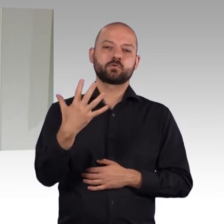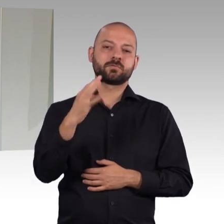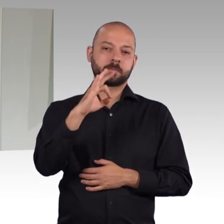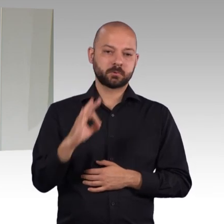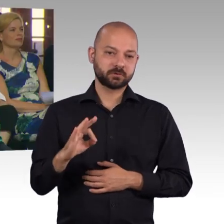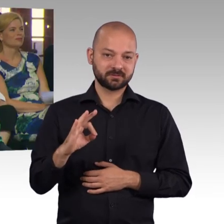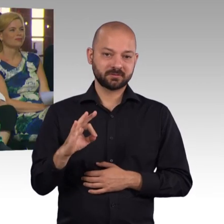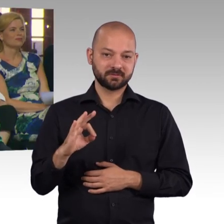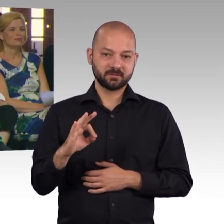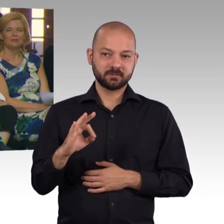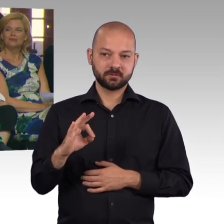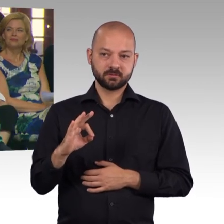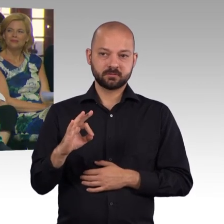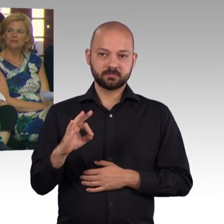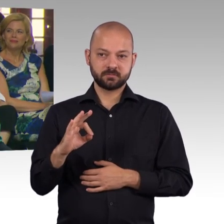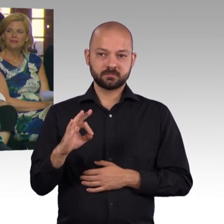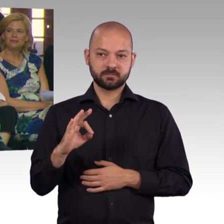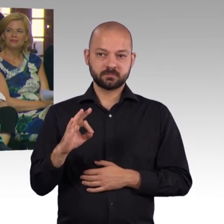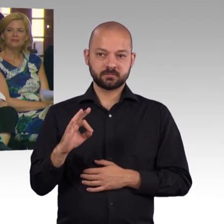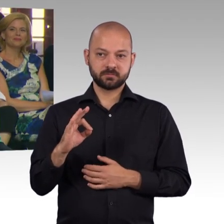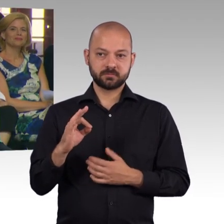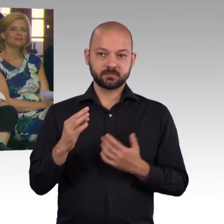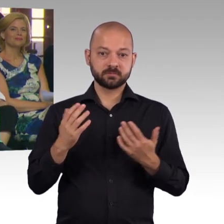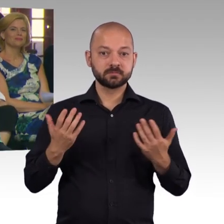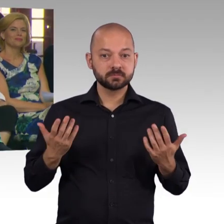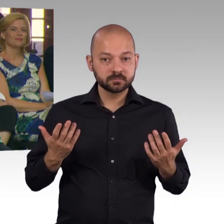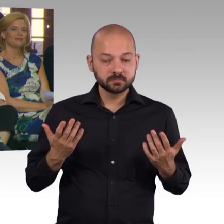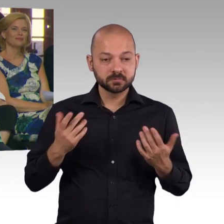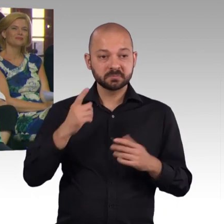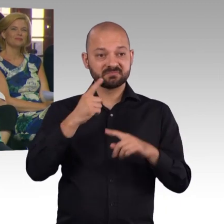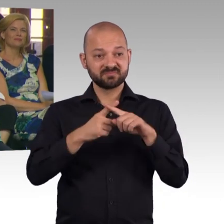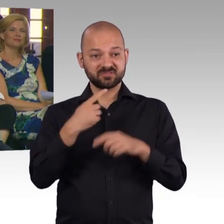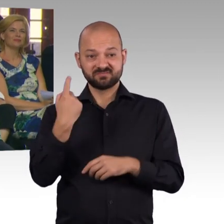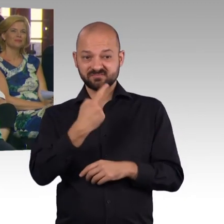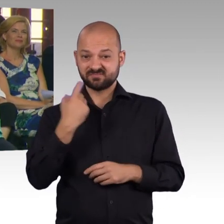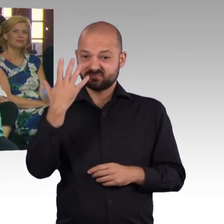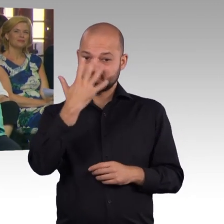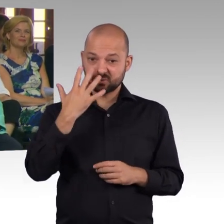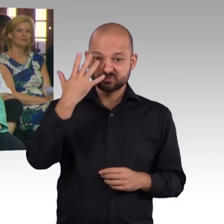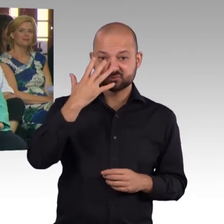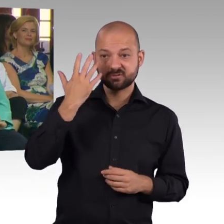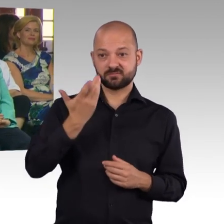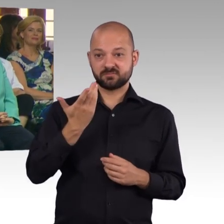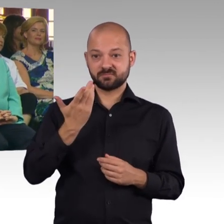das bedeuten, dass der Anteil an der Wirtschaftsleistung sinkt. Also da ist viel zu tun.